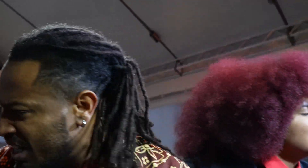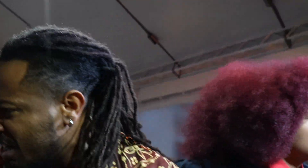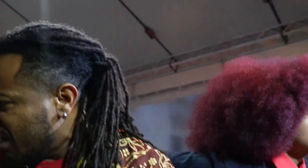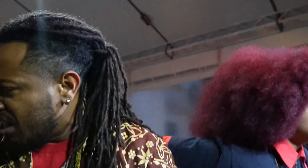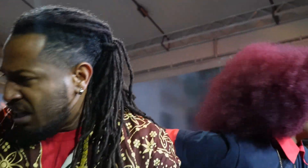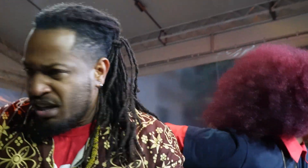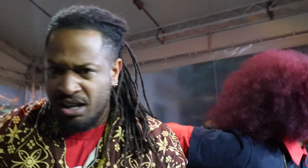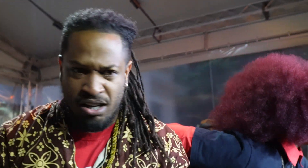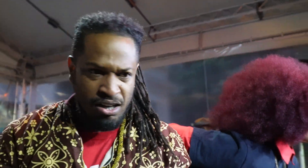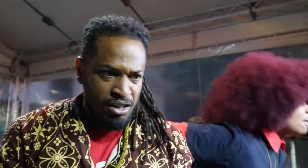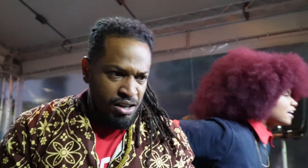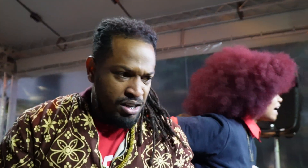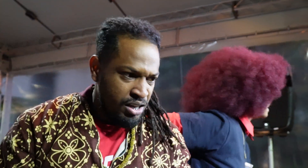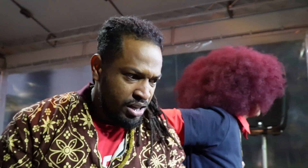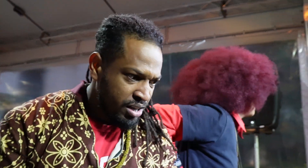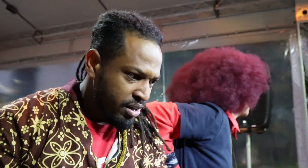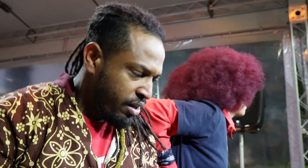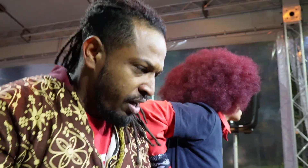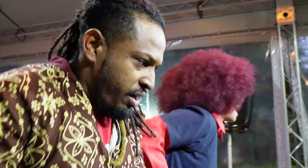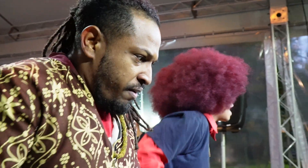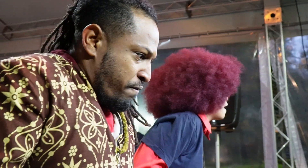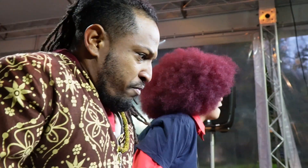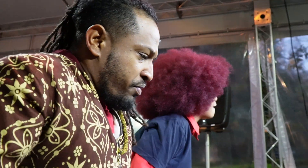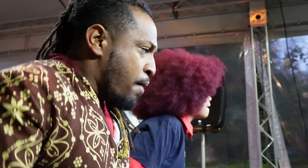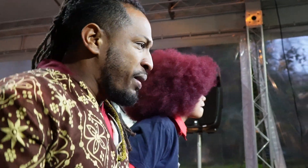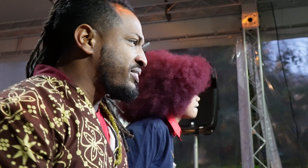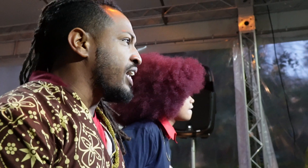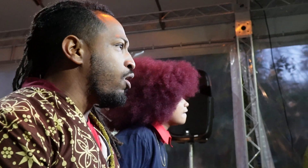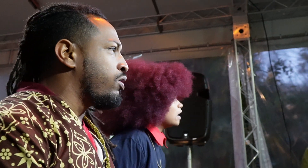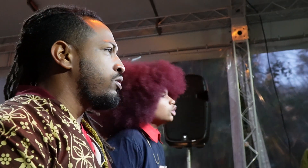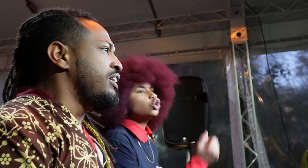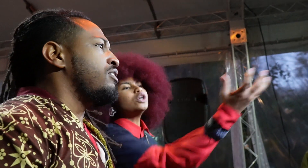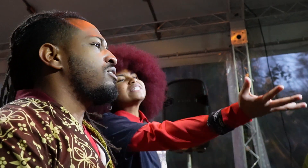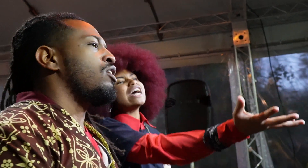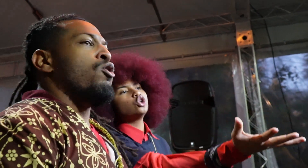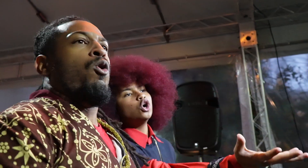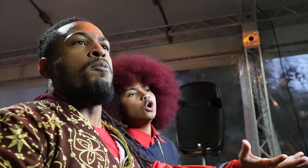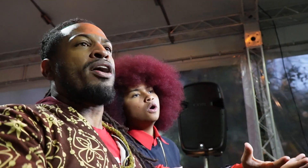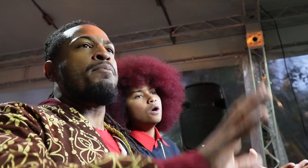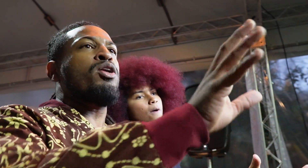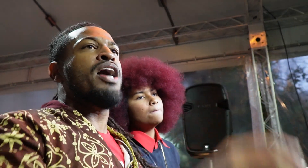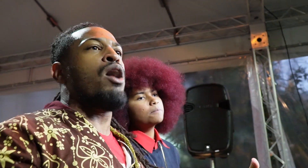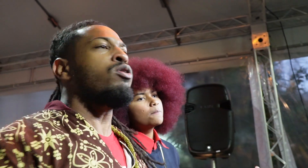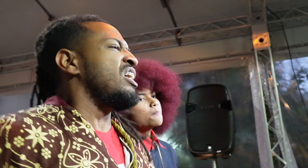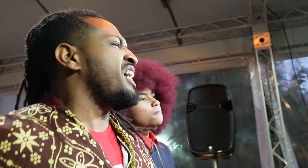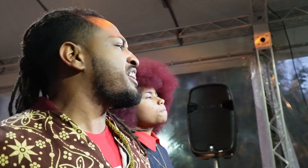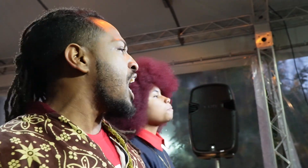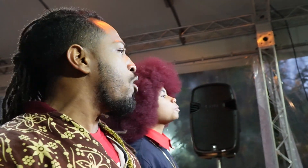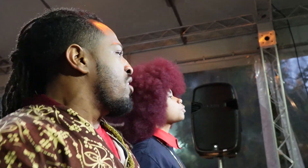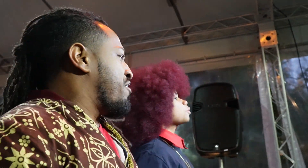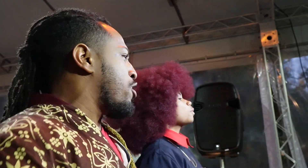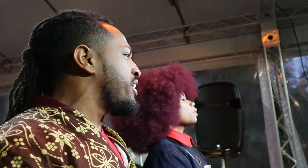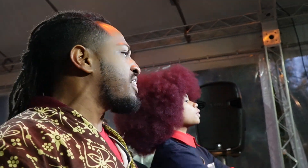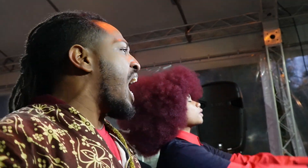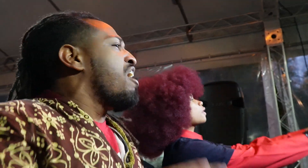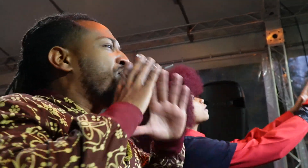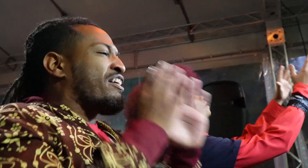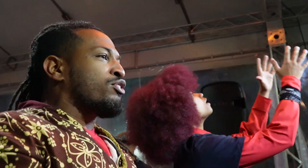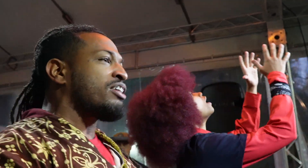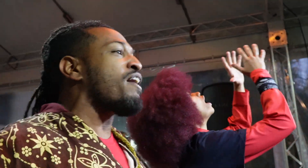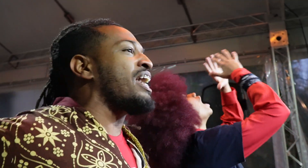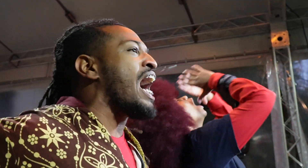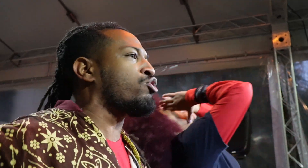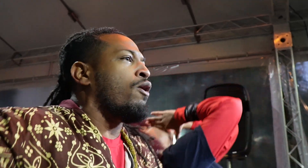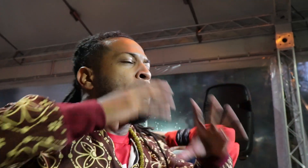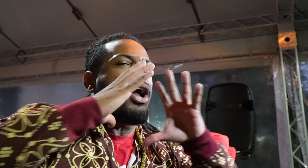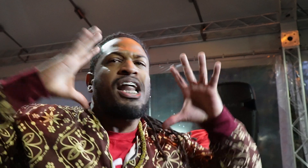flertarem com alisantes e chapinhas, flertarem também com a... depressão. Tudo isso é duro. O meu cabelo não, então eu vou gritar feito